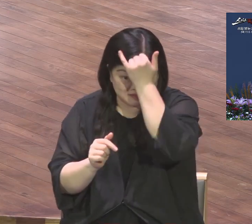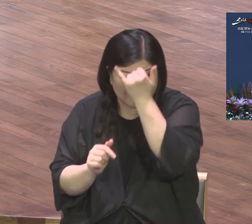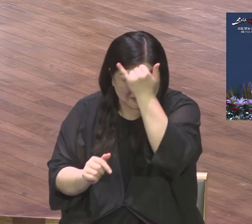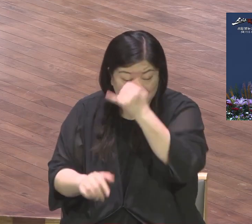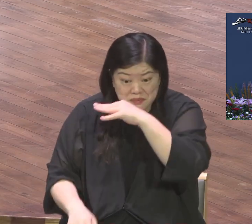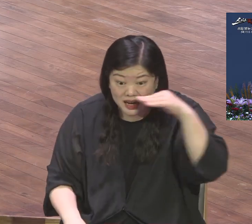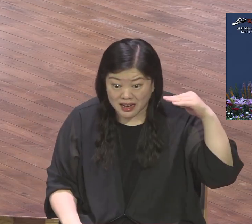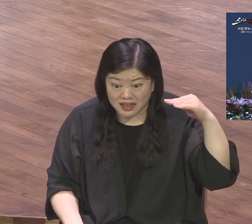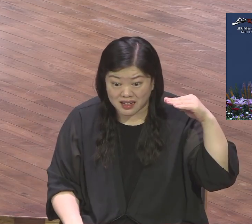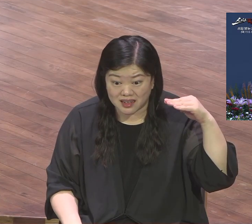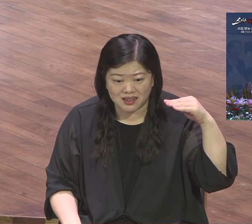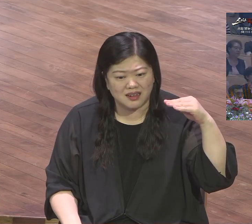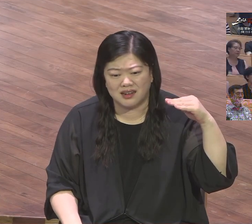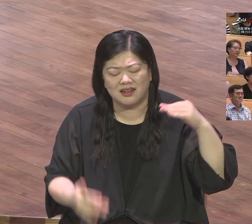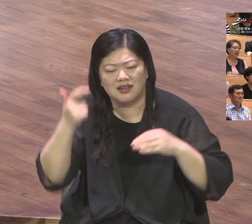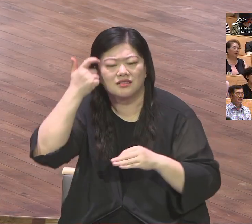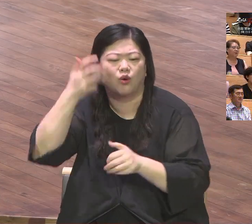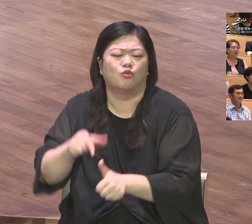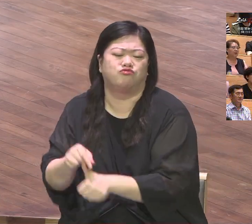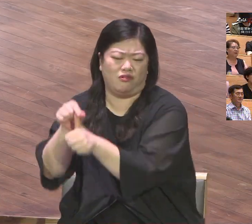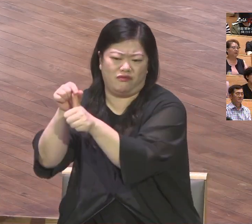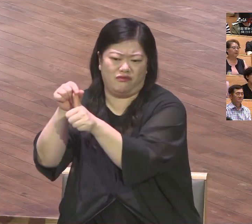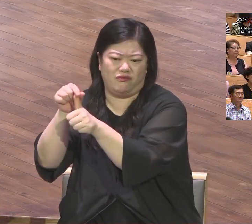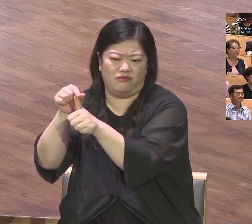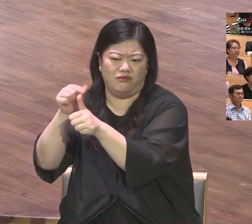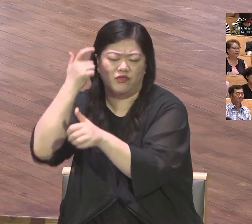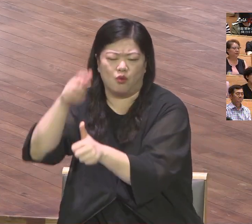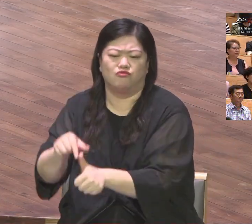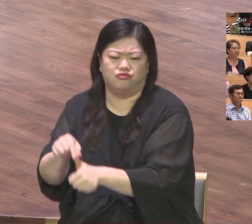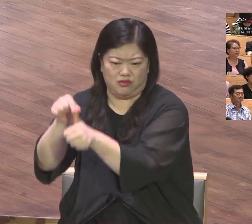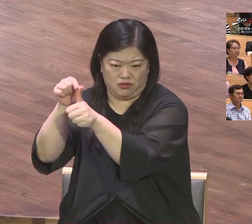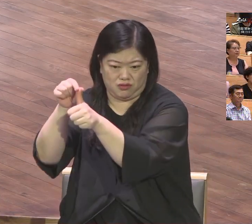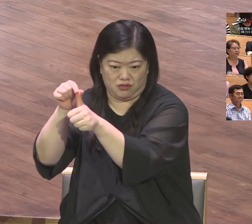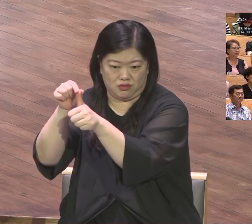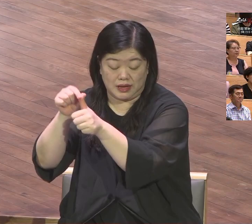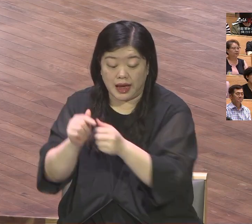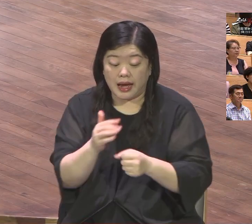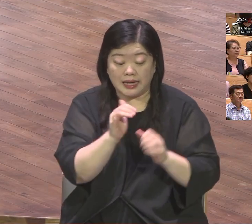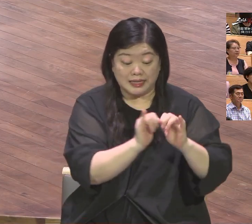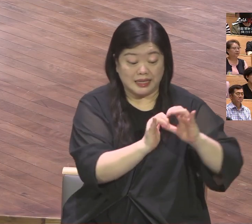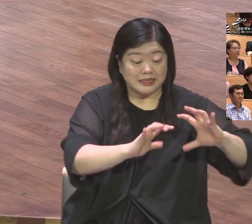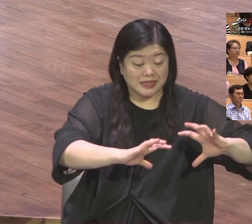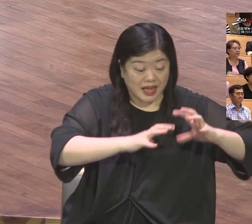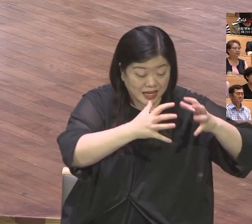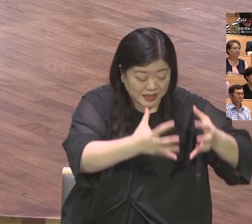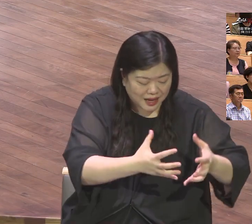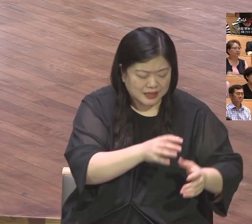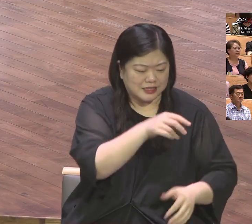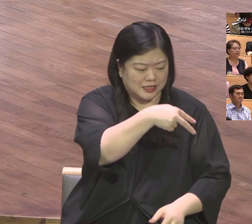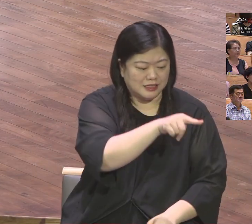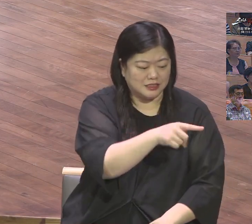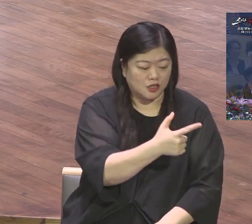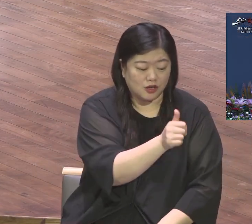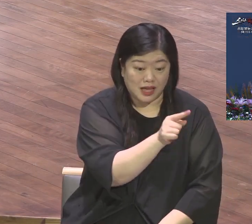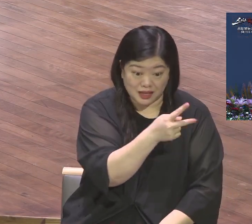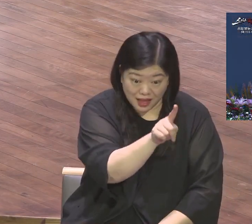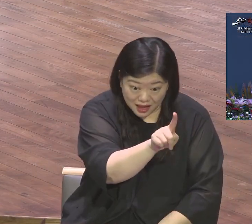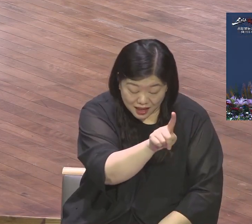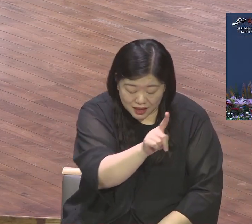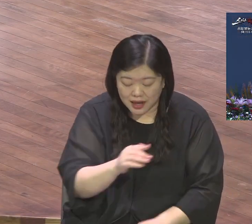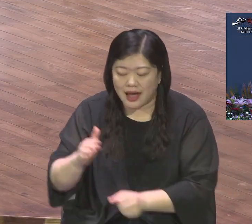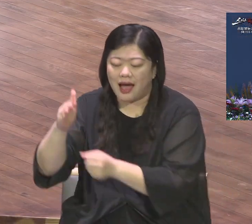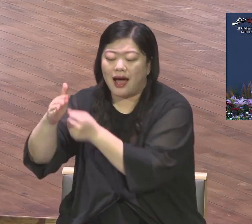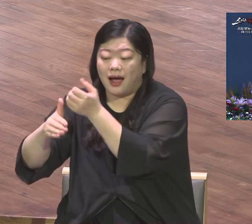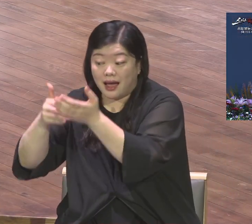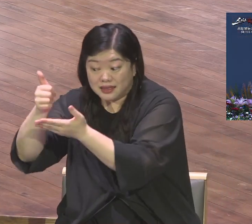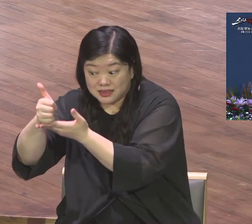아니에요. 영혼 구원이에요. 하나님이 선하다 할 때는 영혼 구원, 선을 합력하여 선을 이룬다.